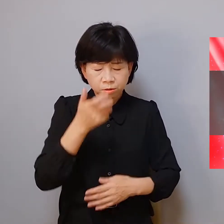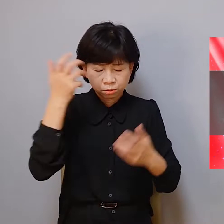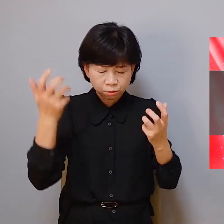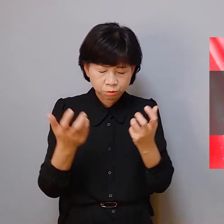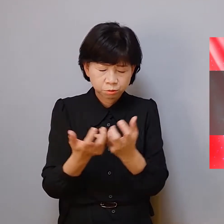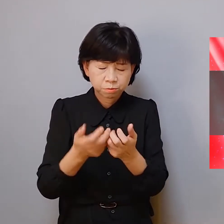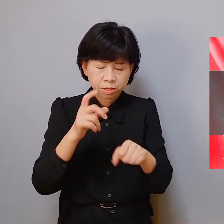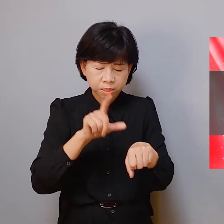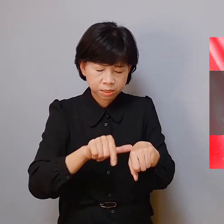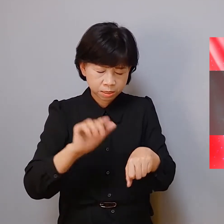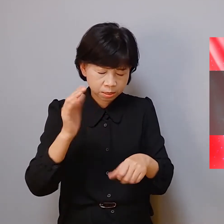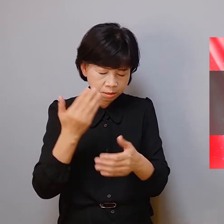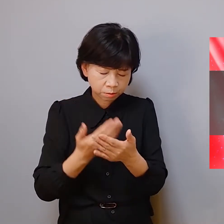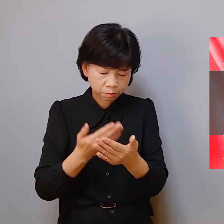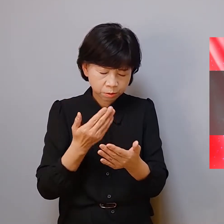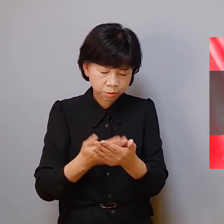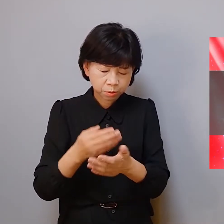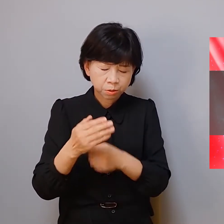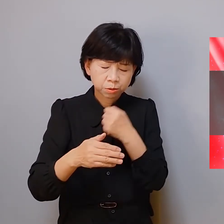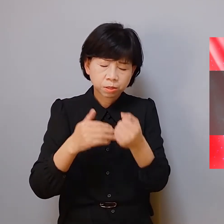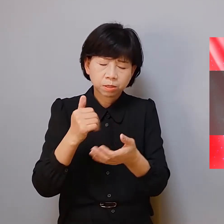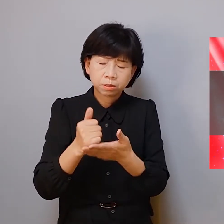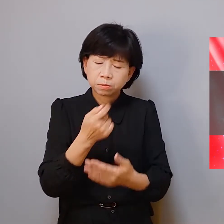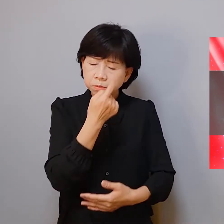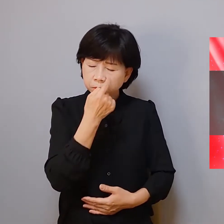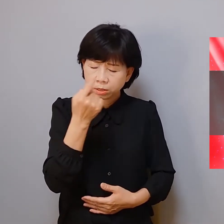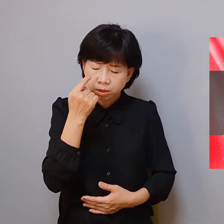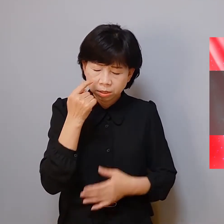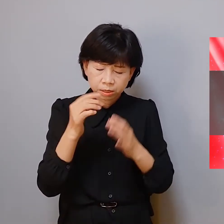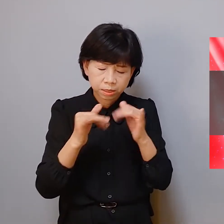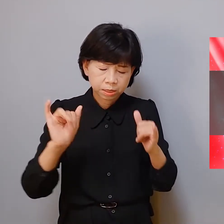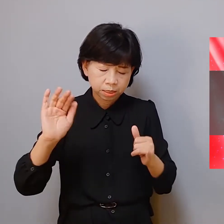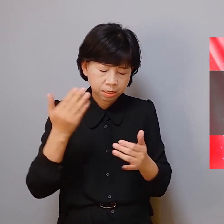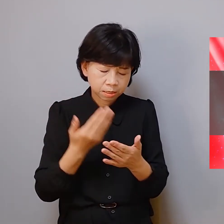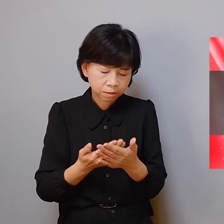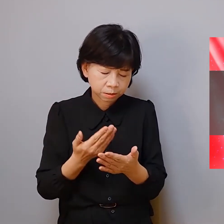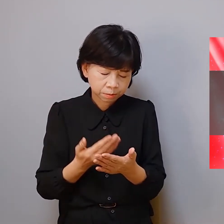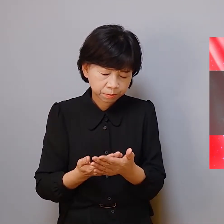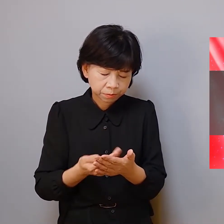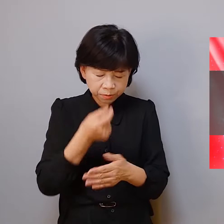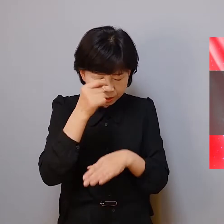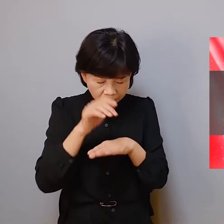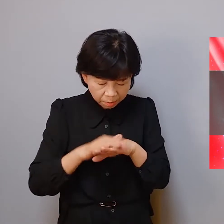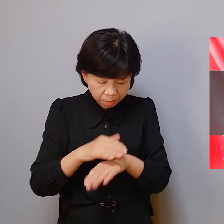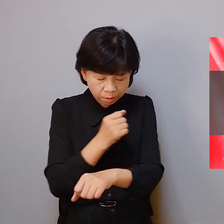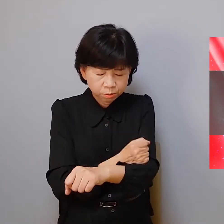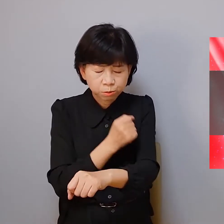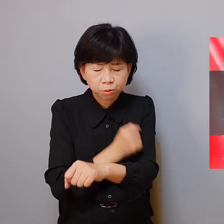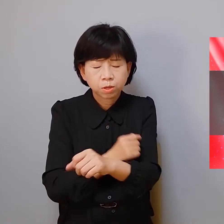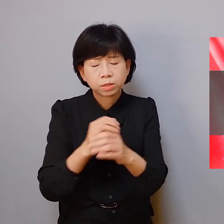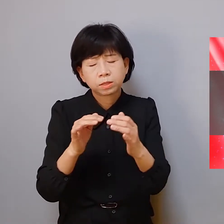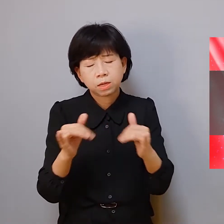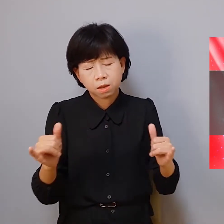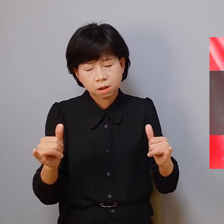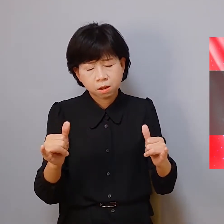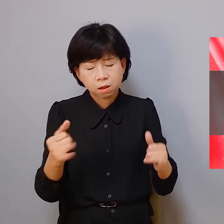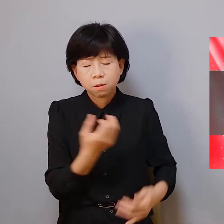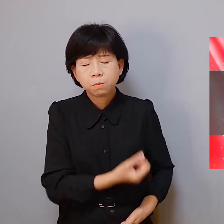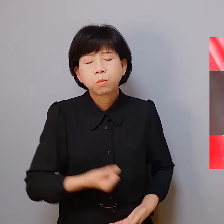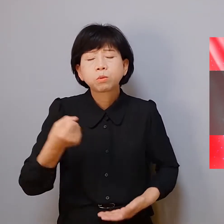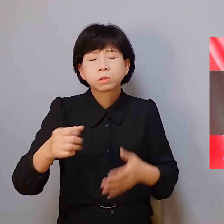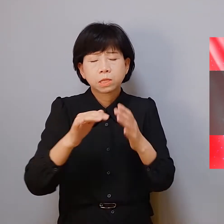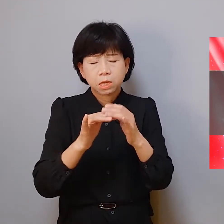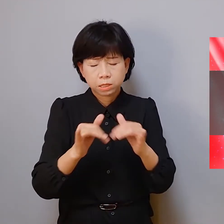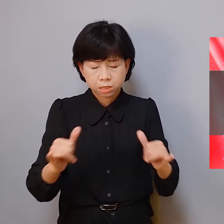되어 증인으로 살아가게 하옵소서. 예배를 섬기는 손길들을 기억하시고